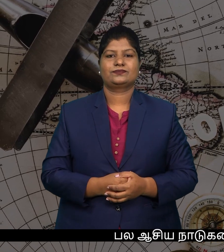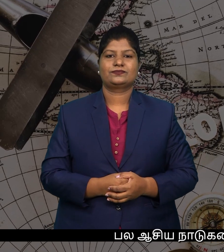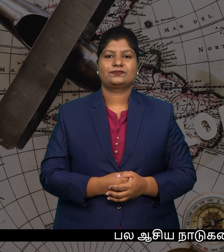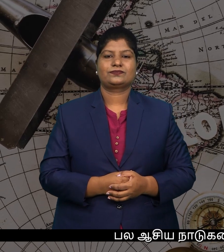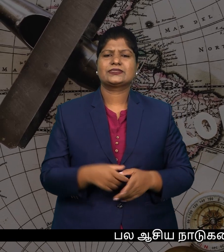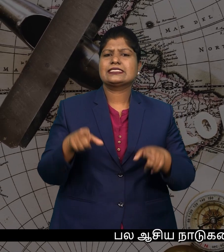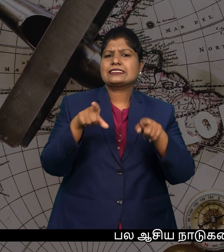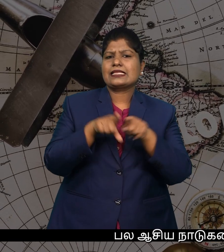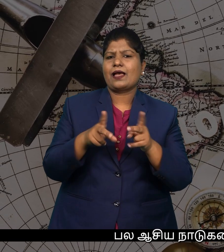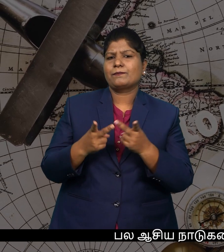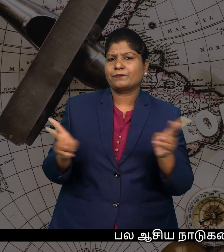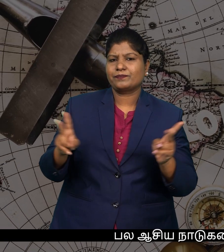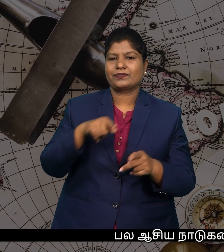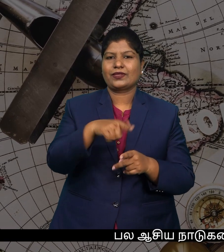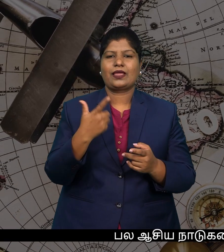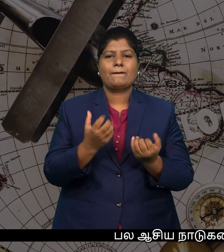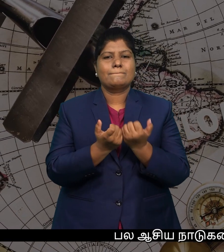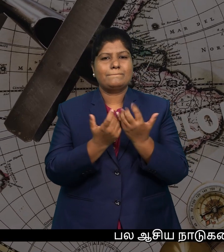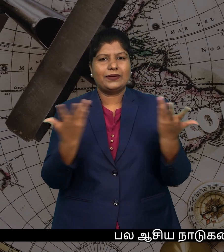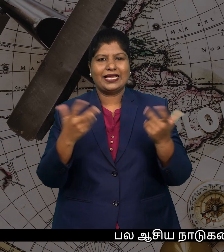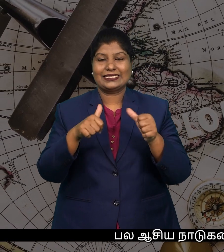பல ஆசிய நாடுகளைப் போல் அல்லாமல்